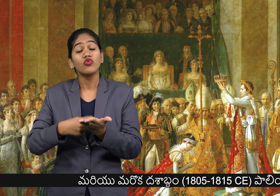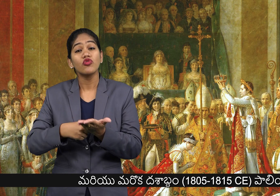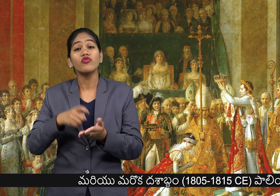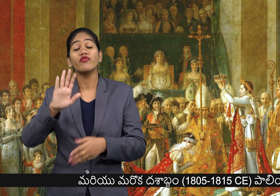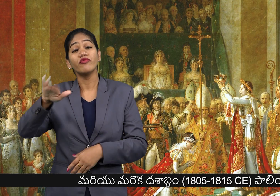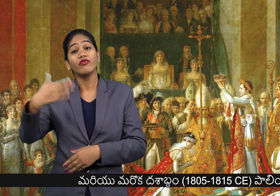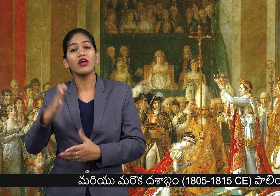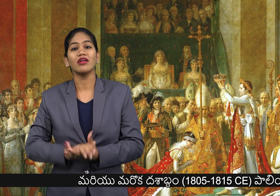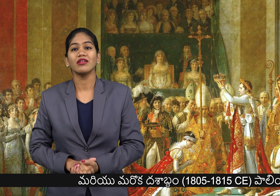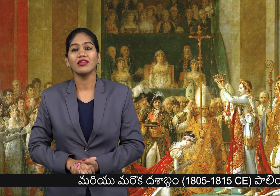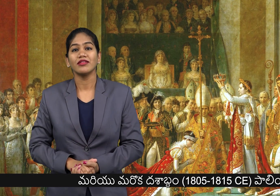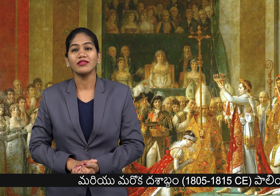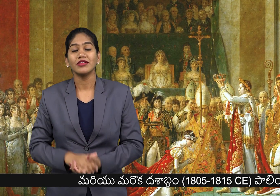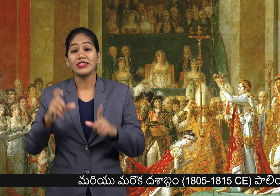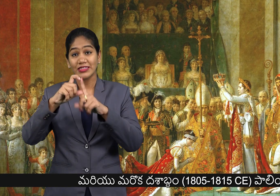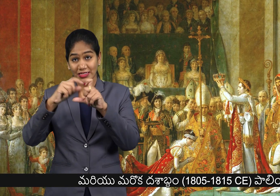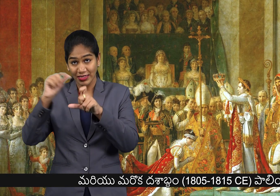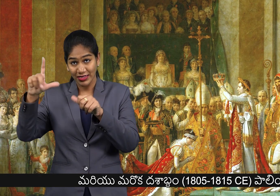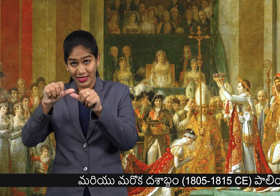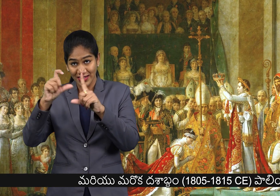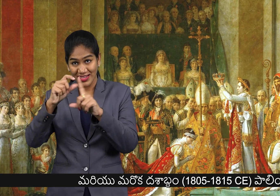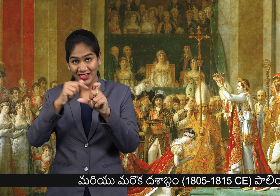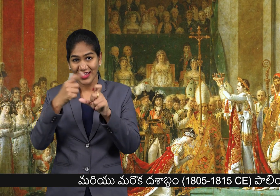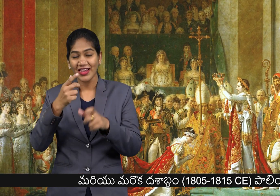నుంచి 1815 సిఈ పాలించాడు.